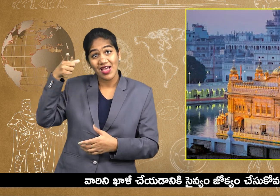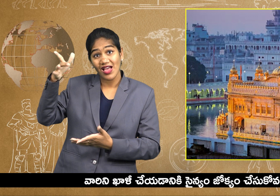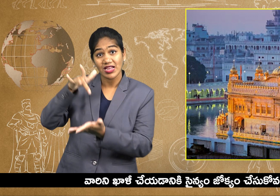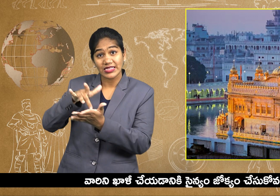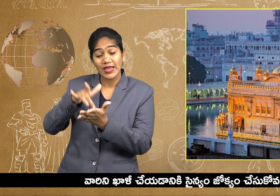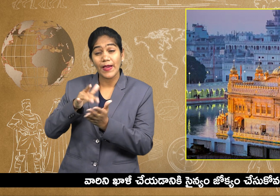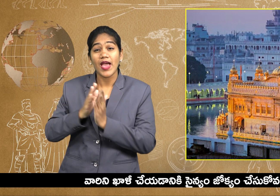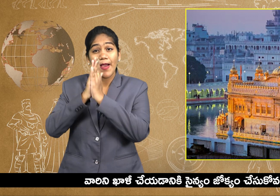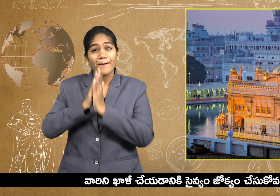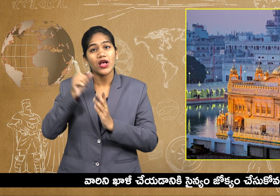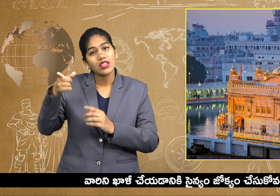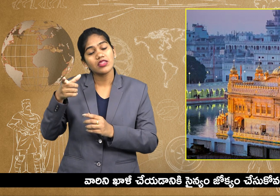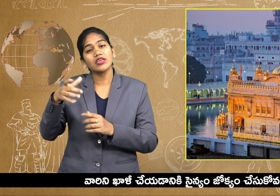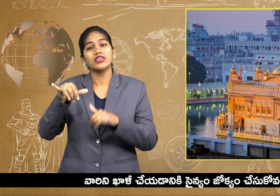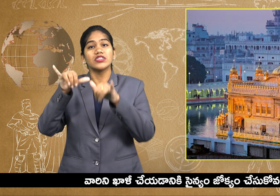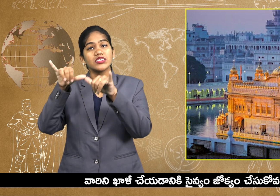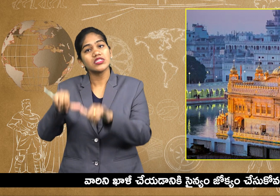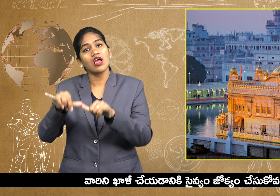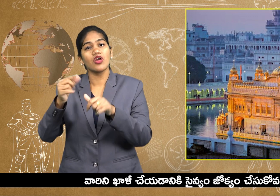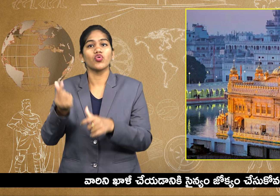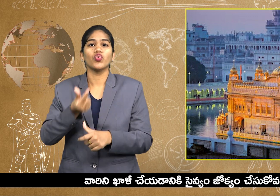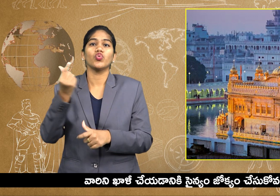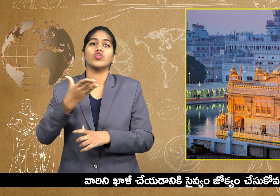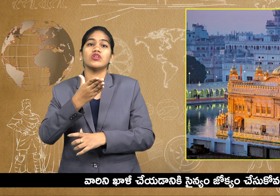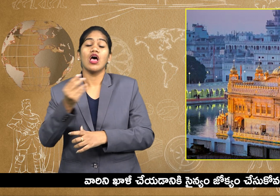వారిని ఖాళీ చేయడానికి సైన్యం జోక్యం చేసుకోవాల్సి వచ్చింది.